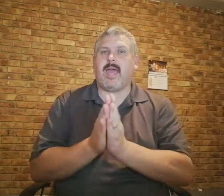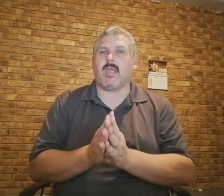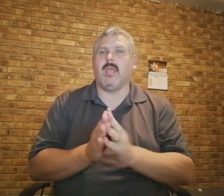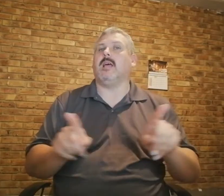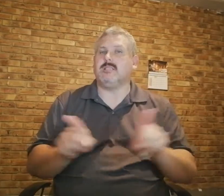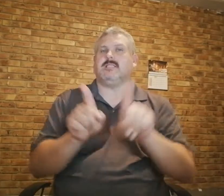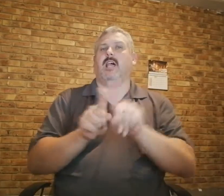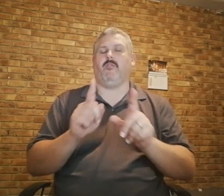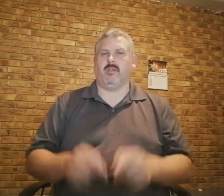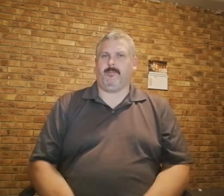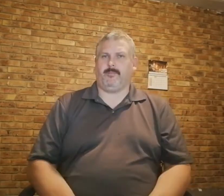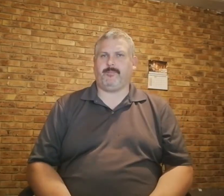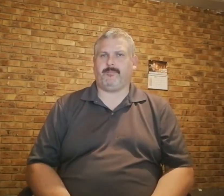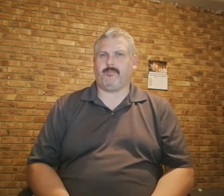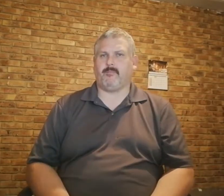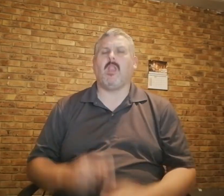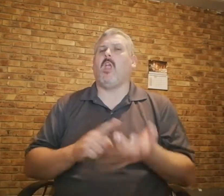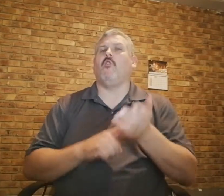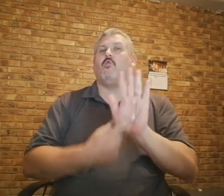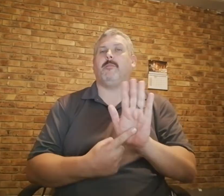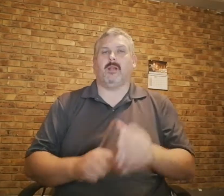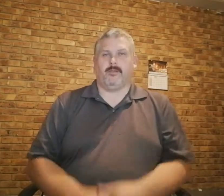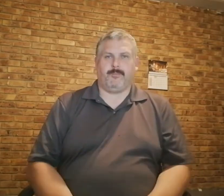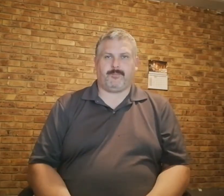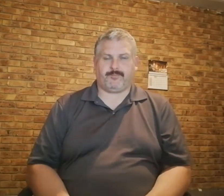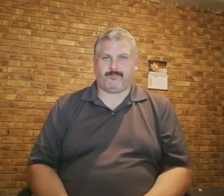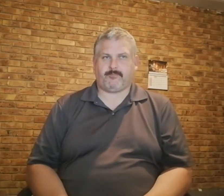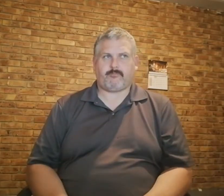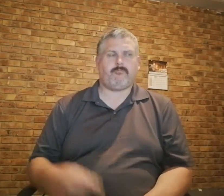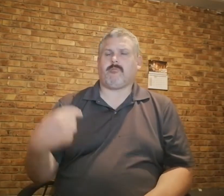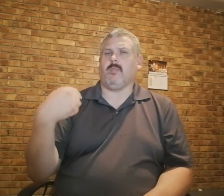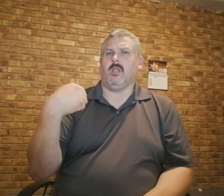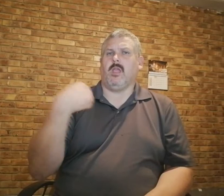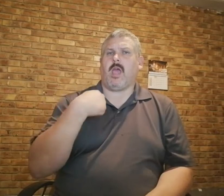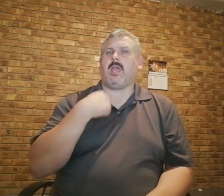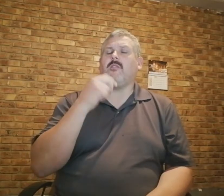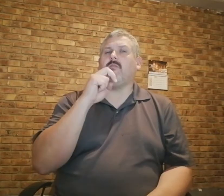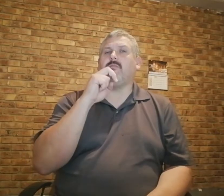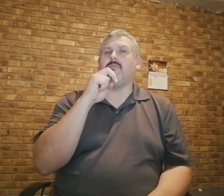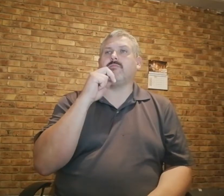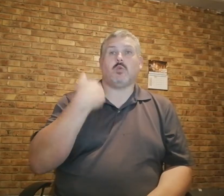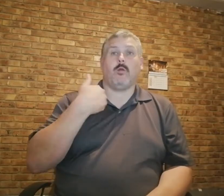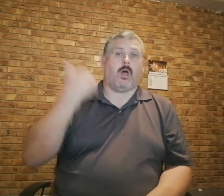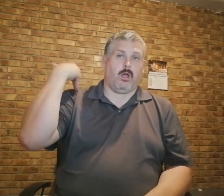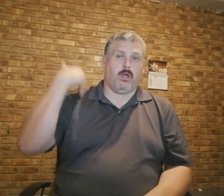kijk is die selte. Voorbeel, ek het zondag